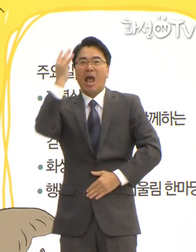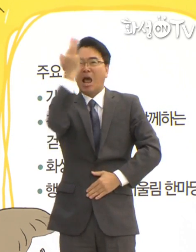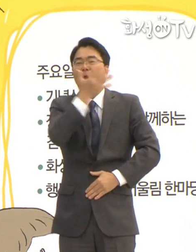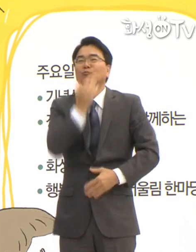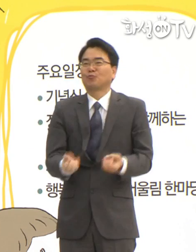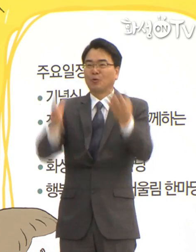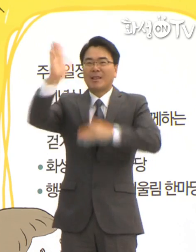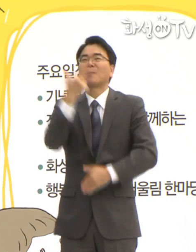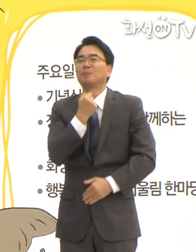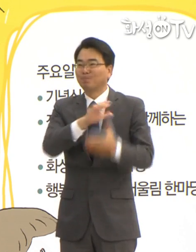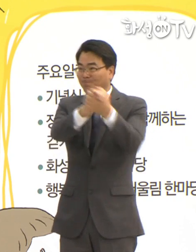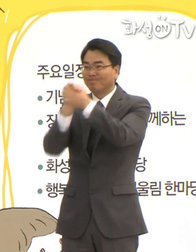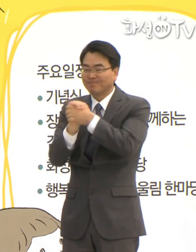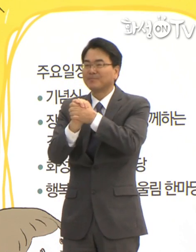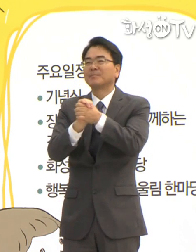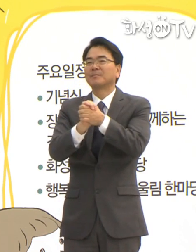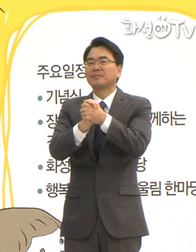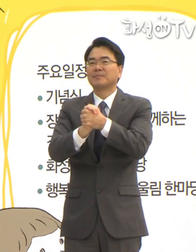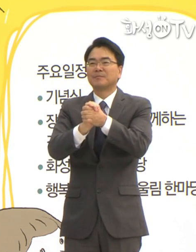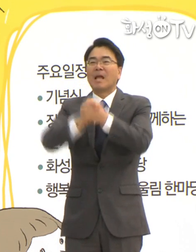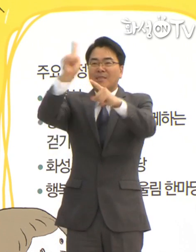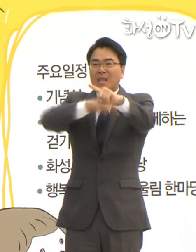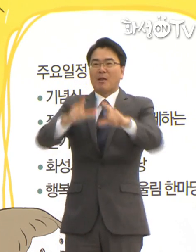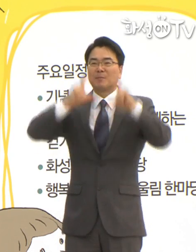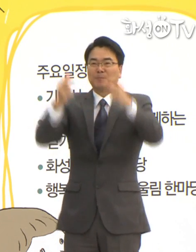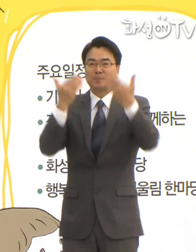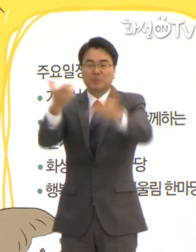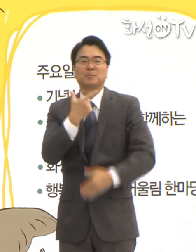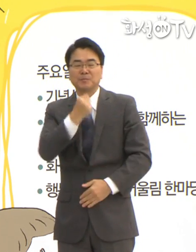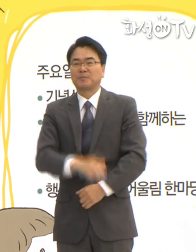축제가 이루어지기를 바랍니다. 이제 대선언을 하겠습니다.